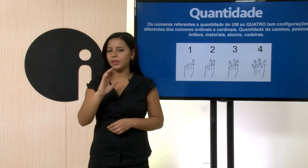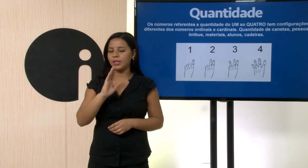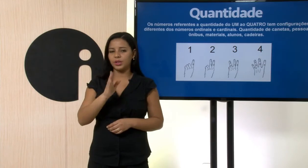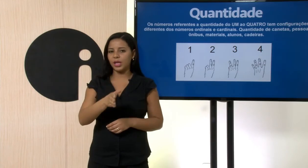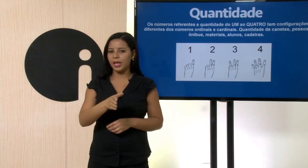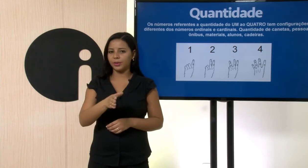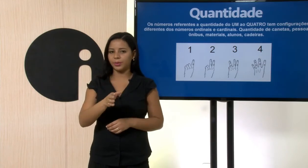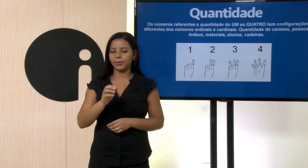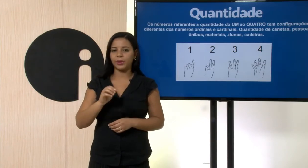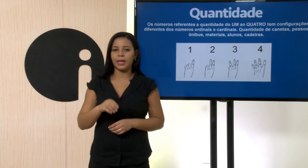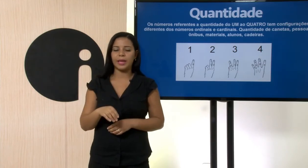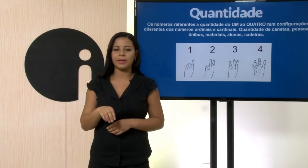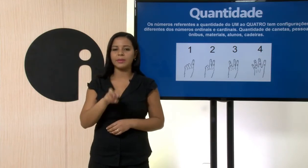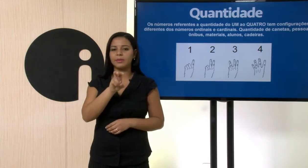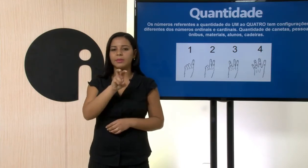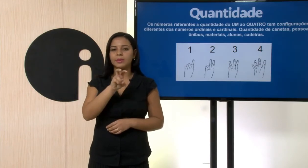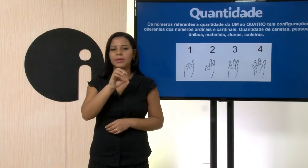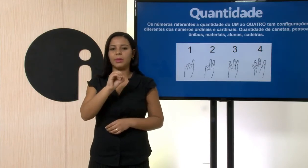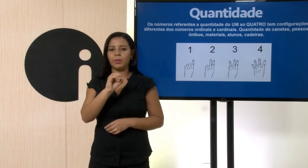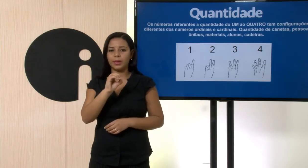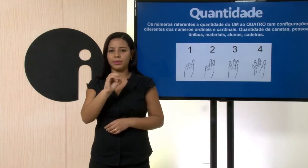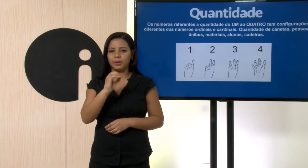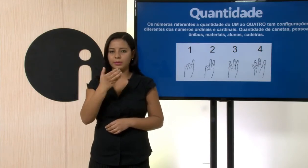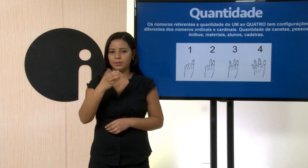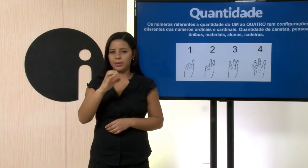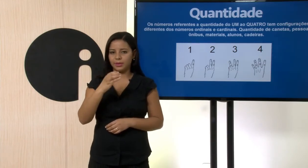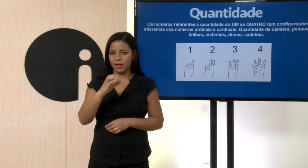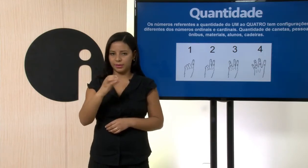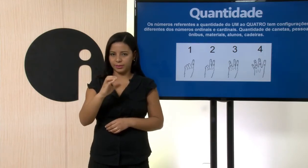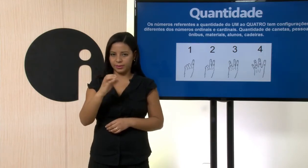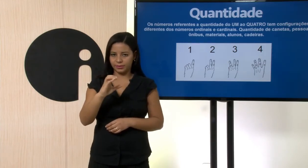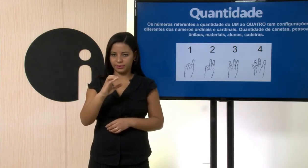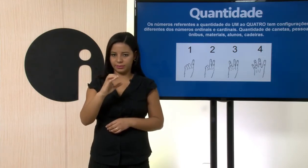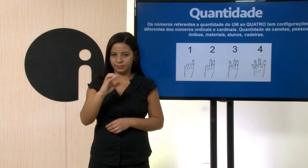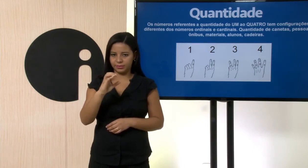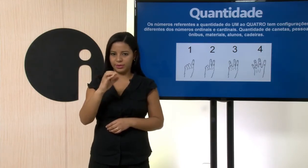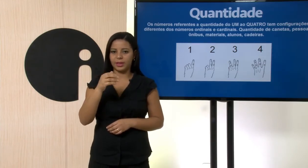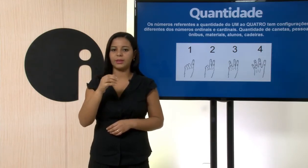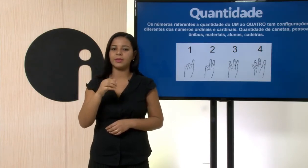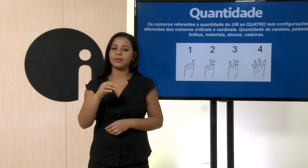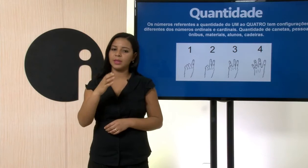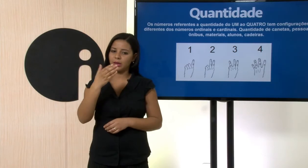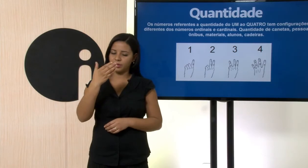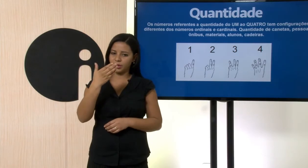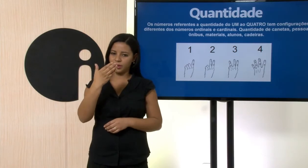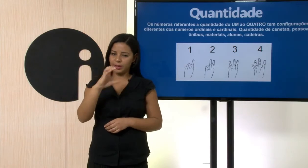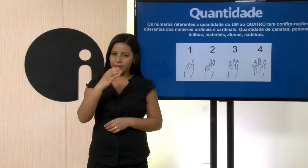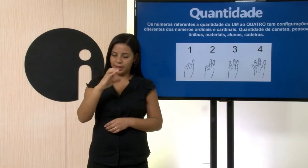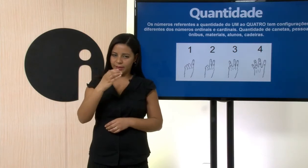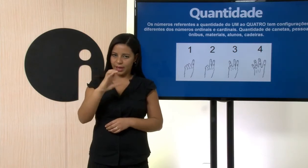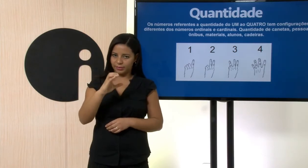fazer direto, 50 centavos, ok? Sinal de